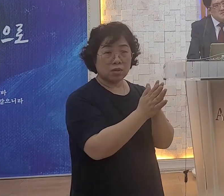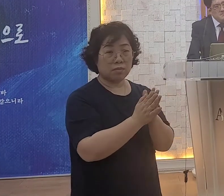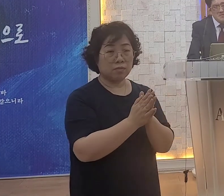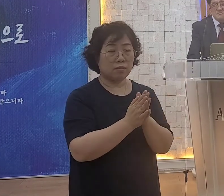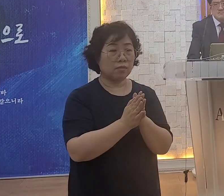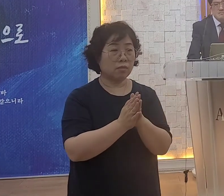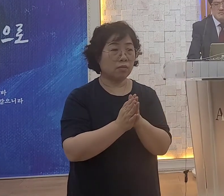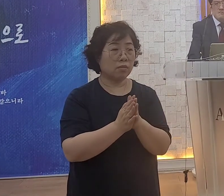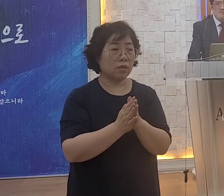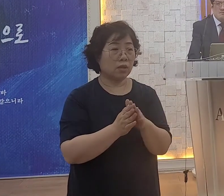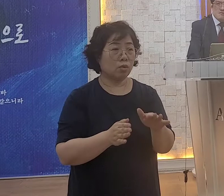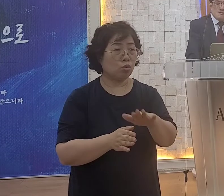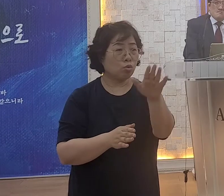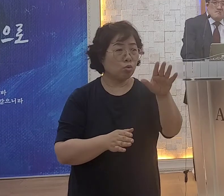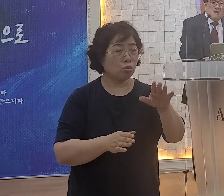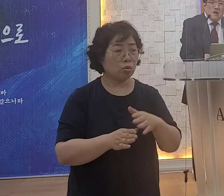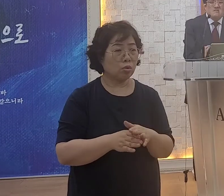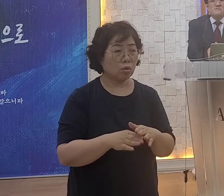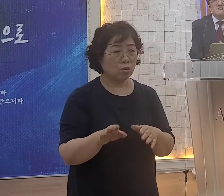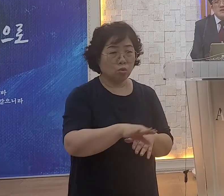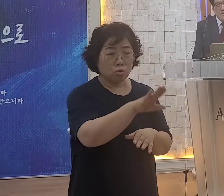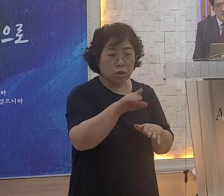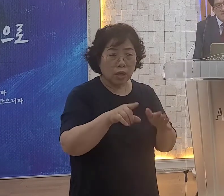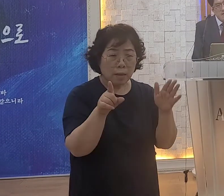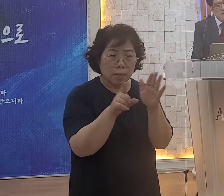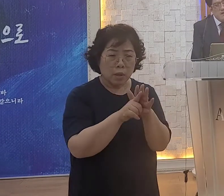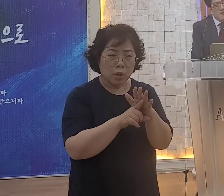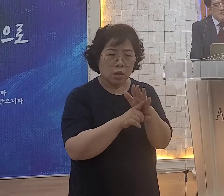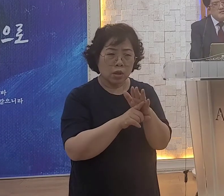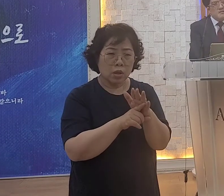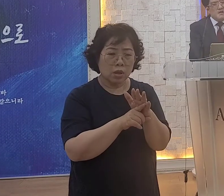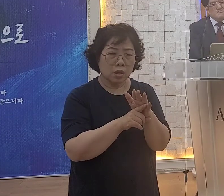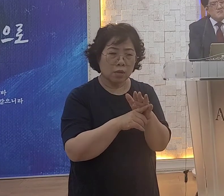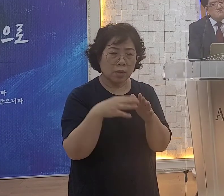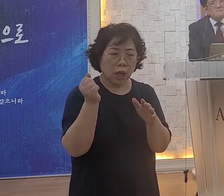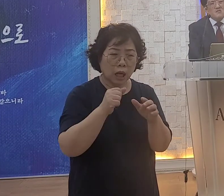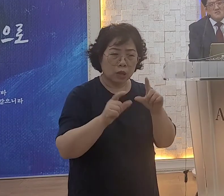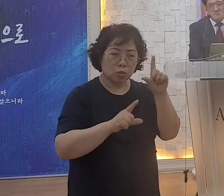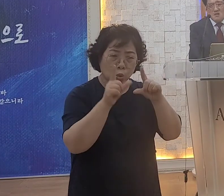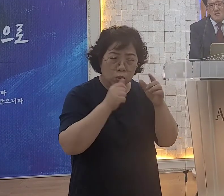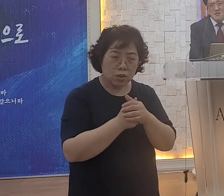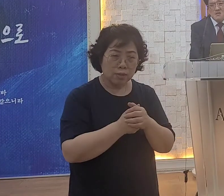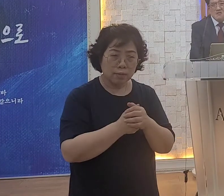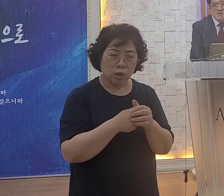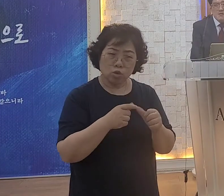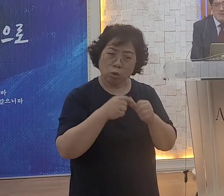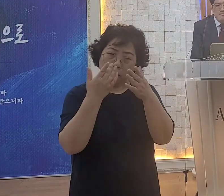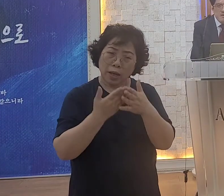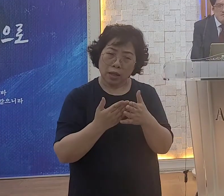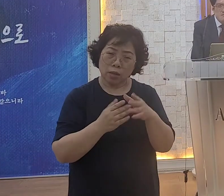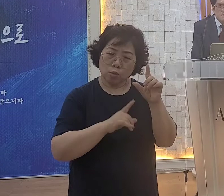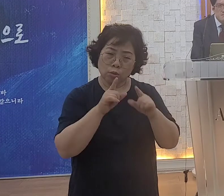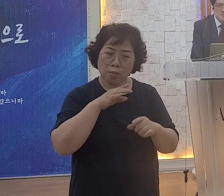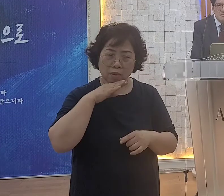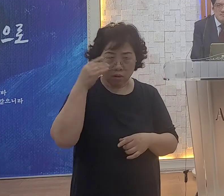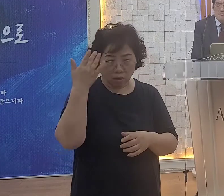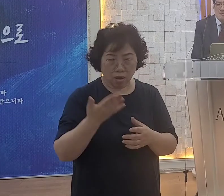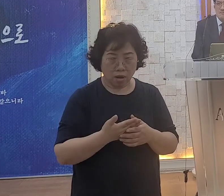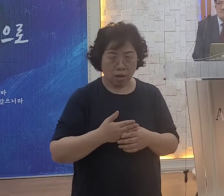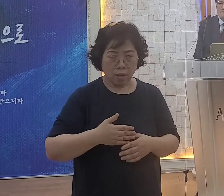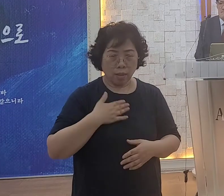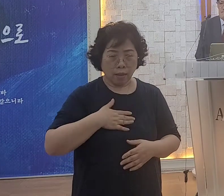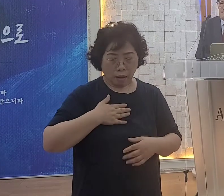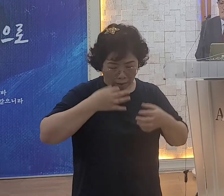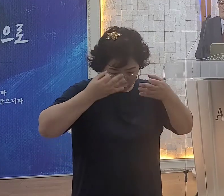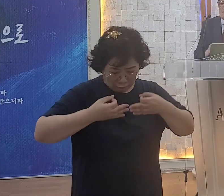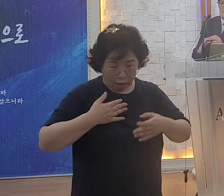살고 믿었던 믿음, 우리의 양심이 잘 알아요. 이렇게 살면 구원받는구나. 근데 왜 여러분들